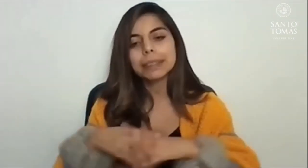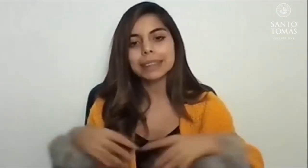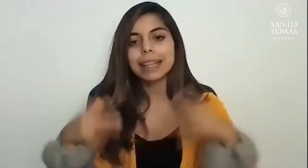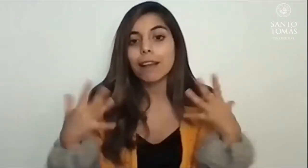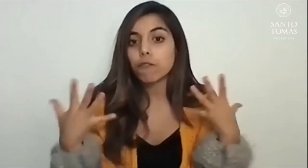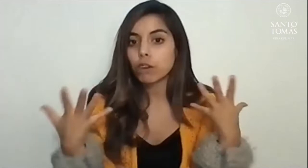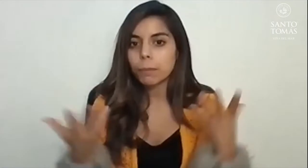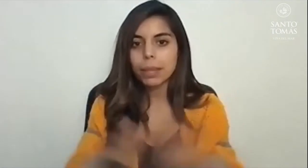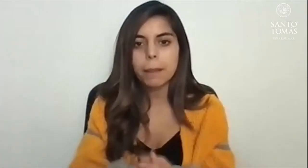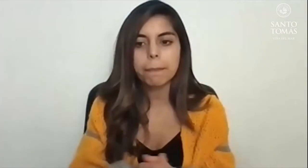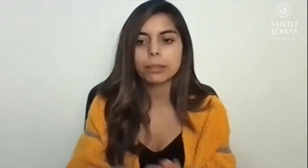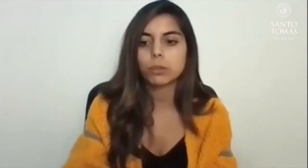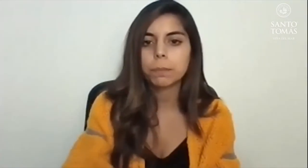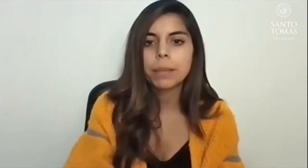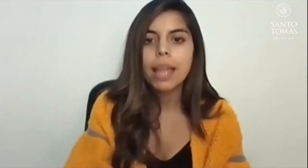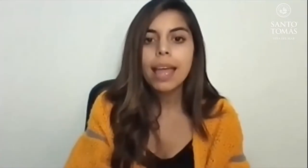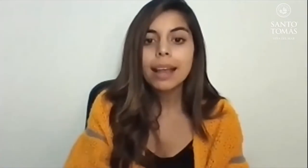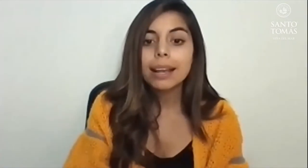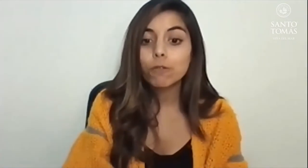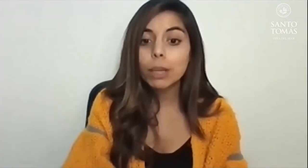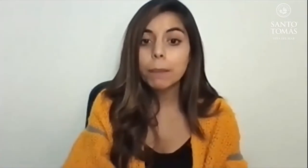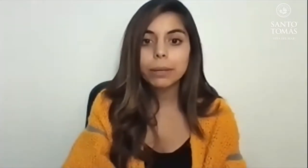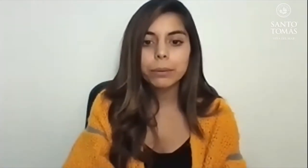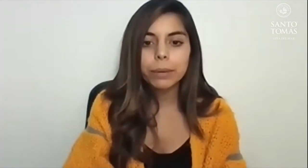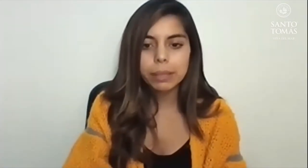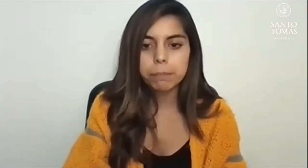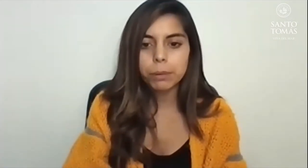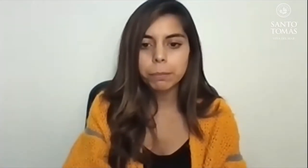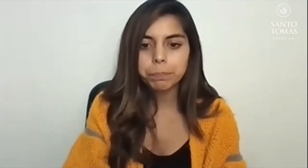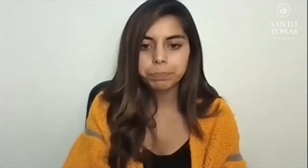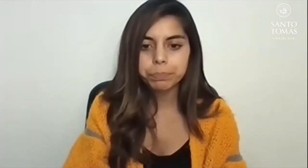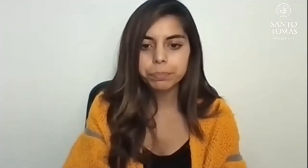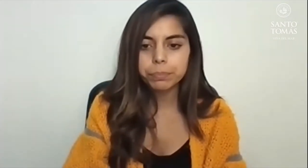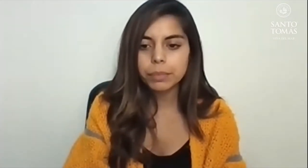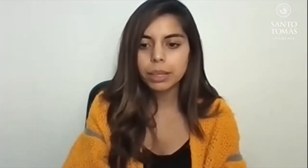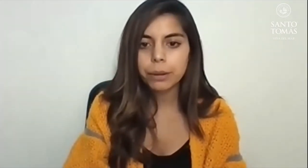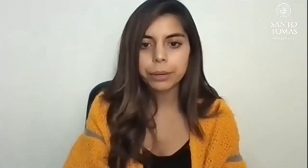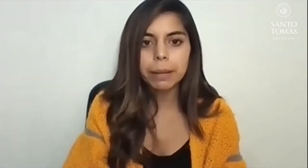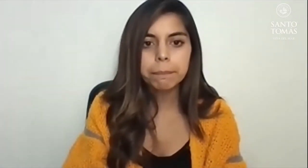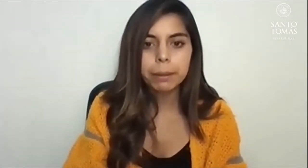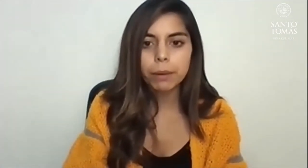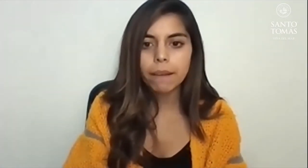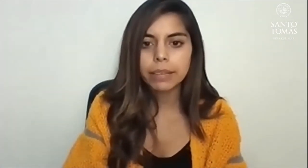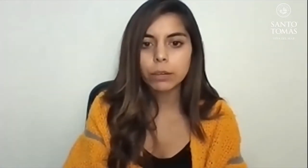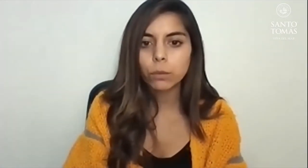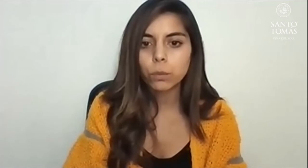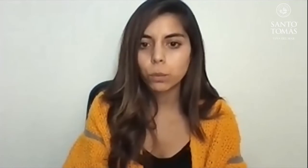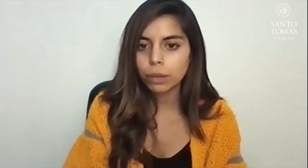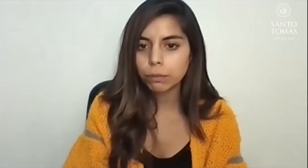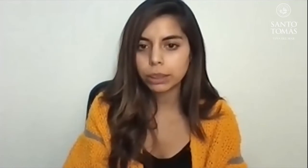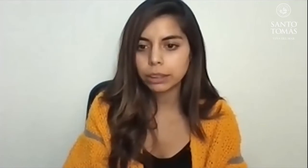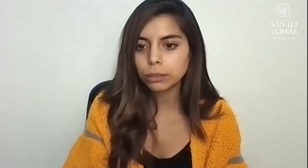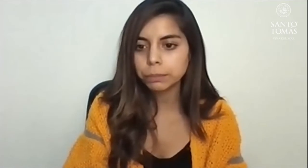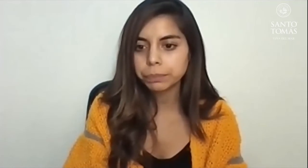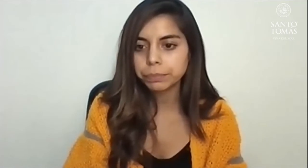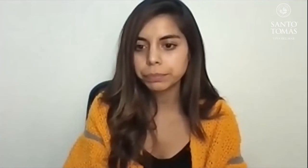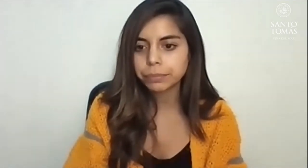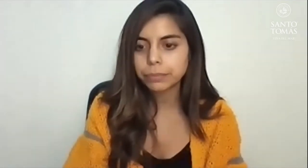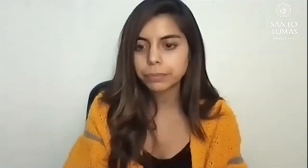representan la forma del espacio. Les voy a poner un ejemplo. Ahora vamos a ver una fotito. Acá